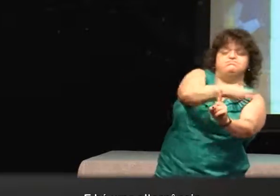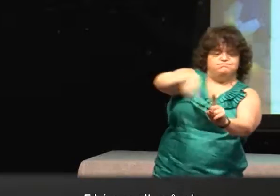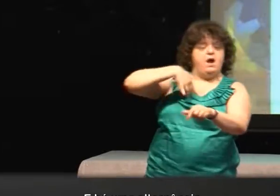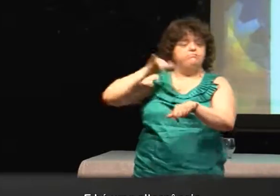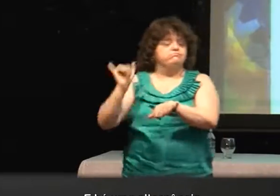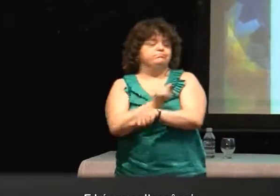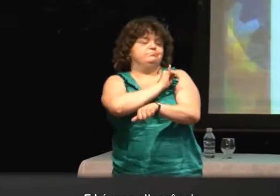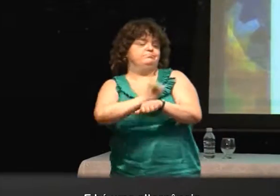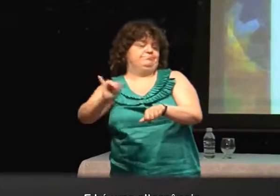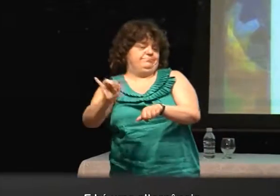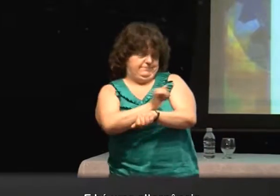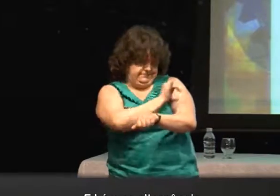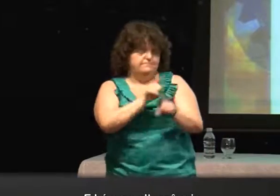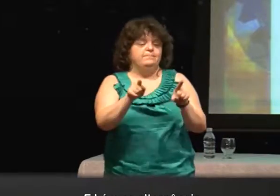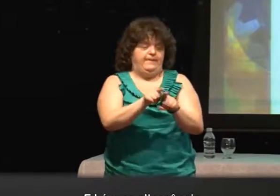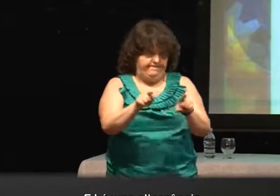E há uma alternância.